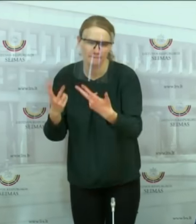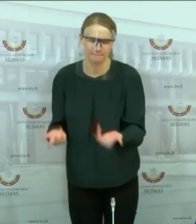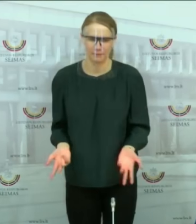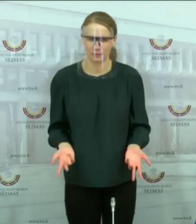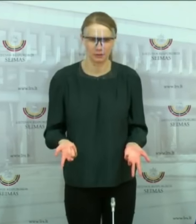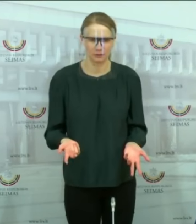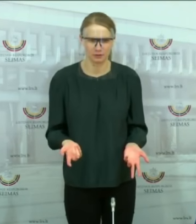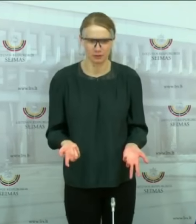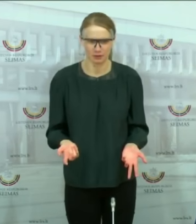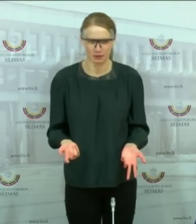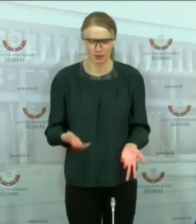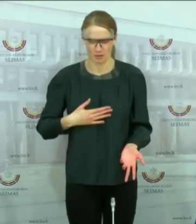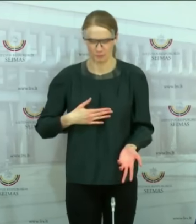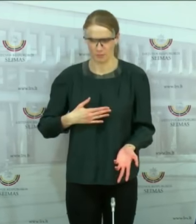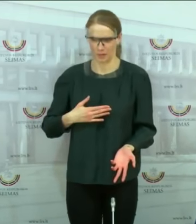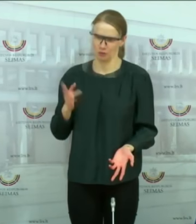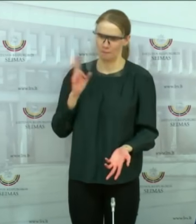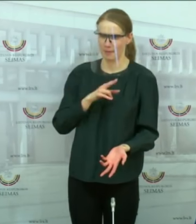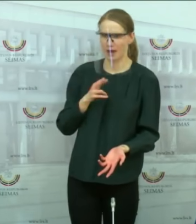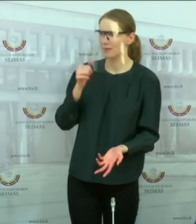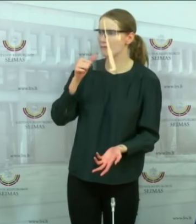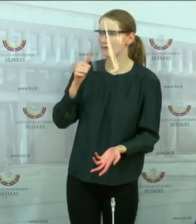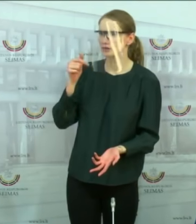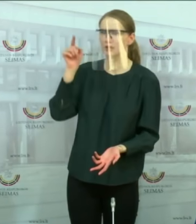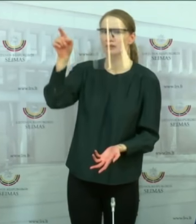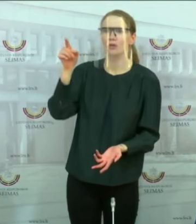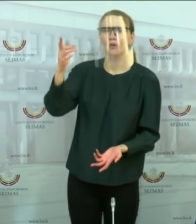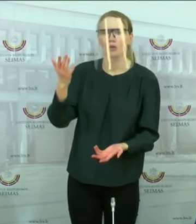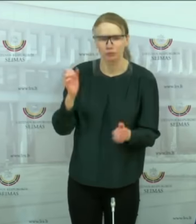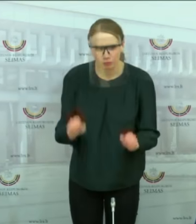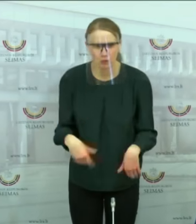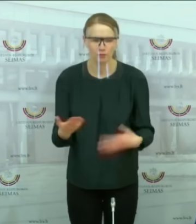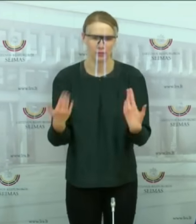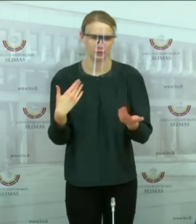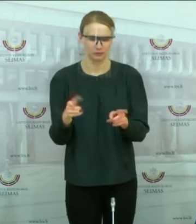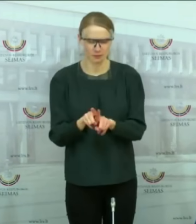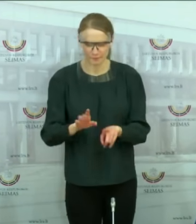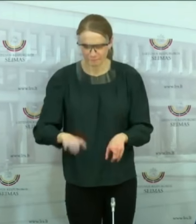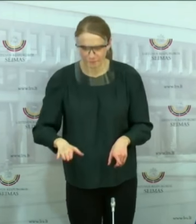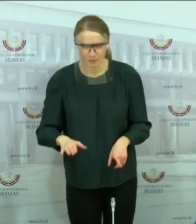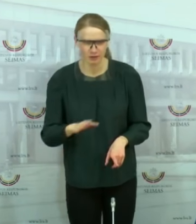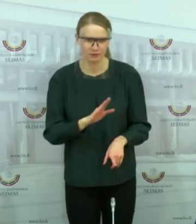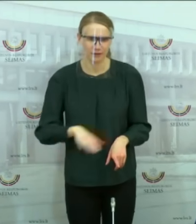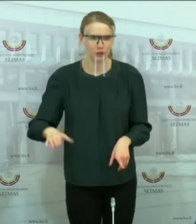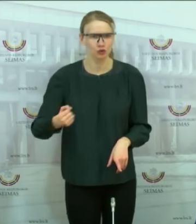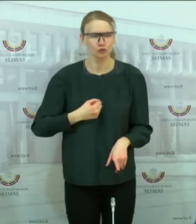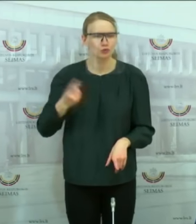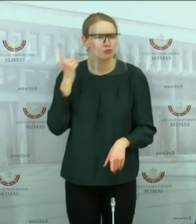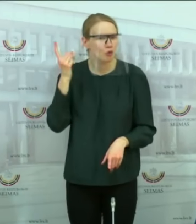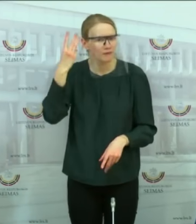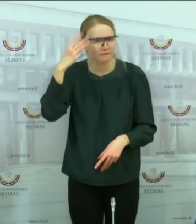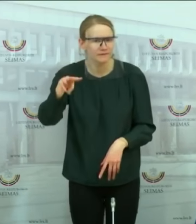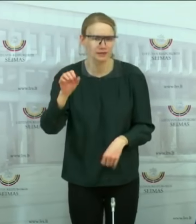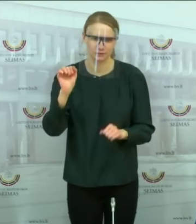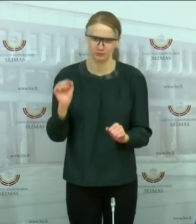šeimos tikrai turi daugumą dabar ir kompiuterius, turi tuos pačius telefonus išmaniuosius, kurie gali vaizdą rodyti,